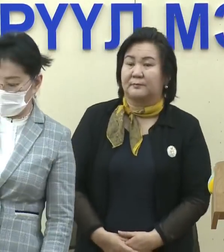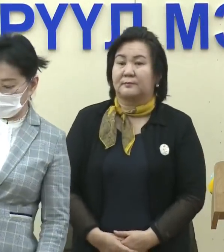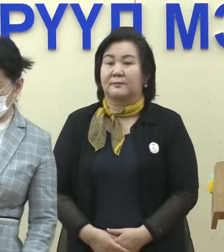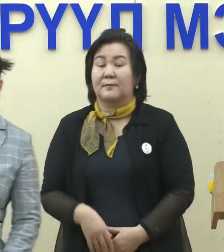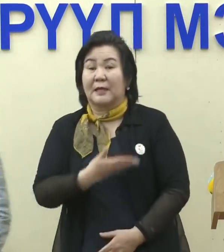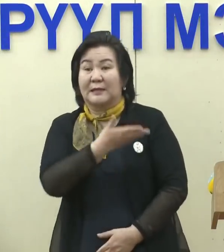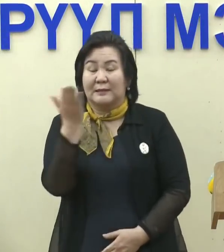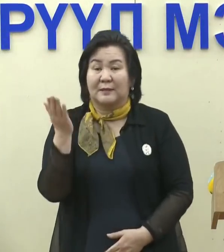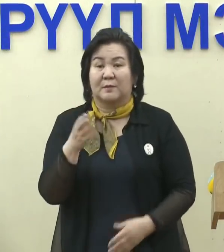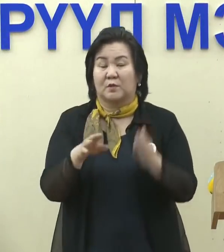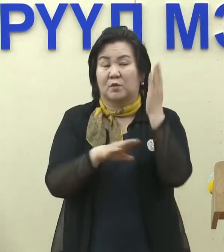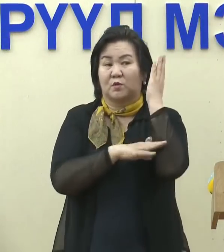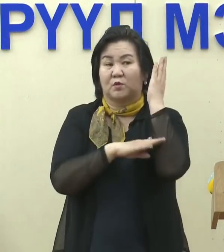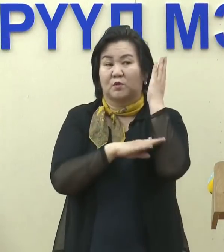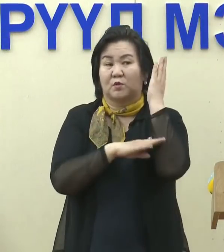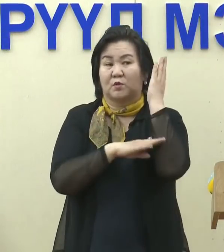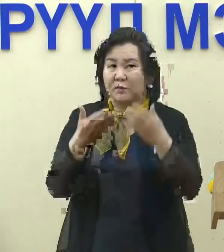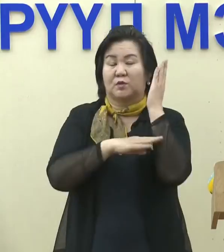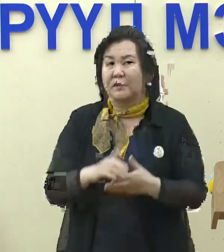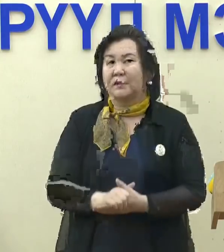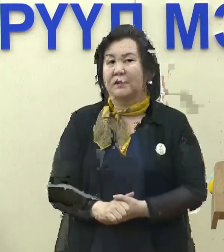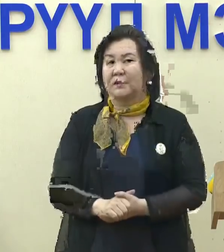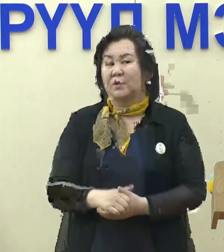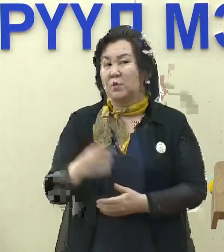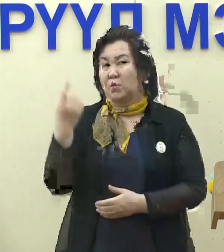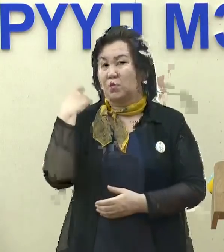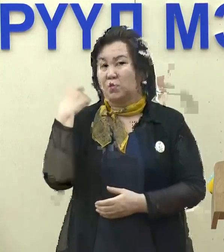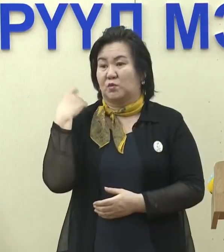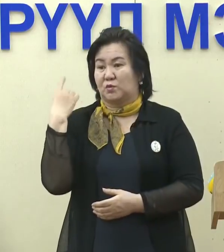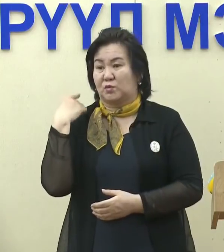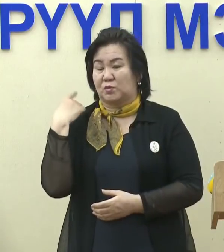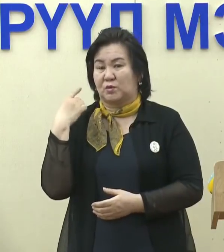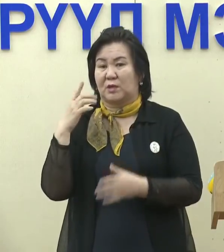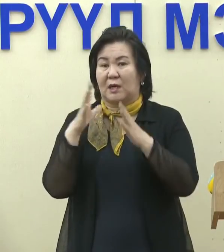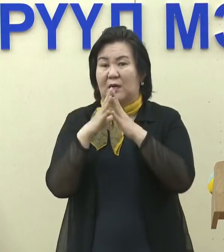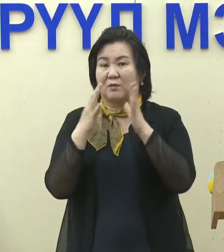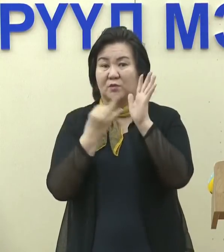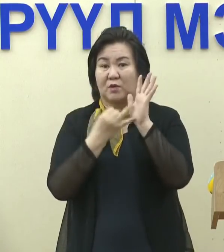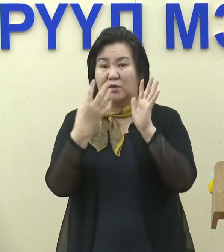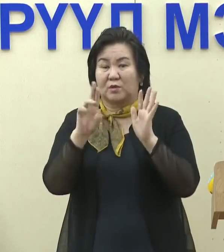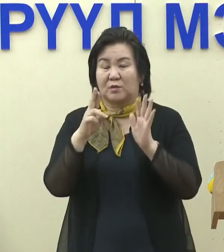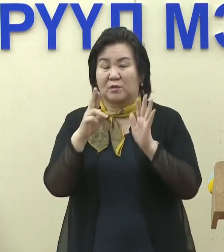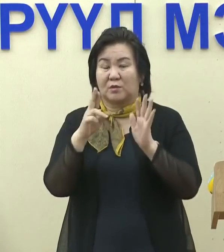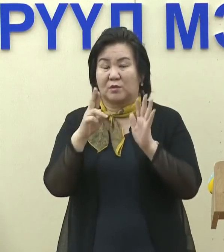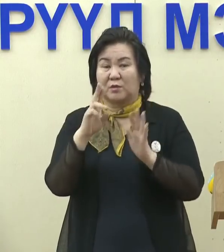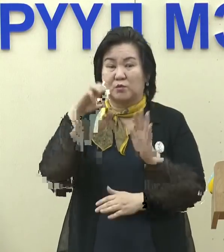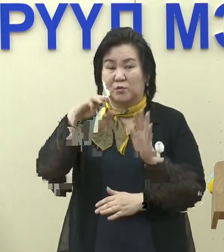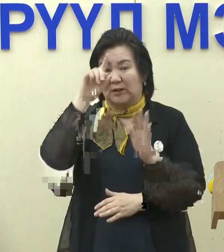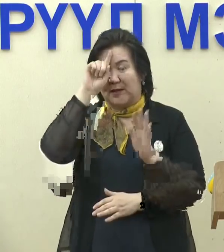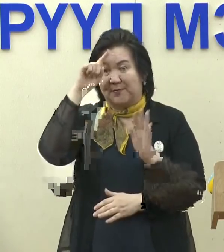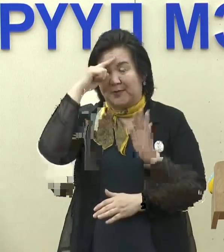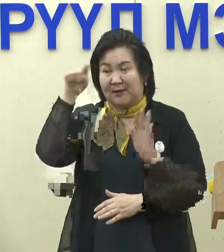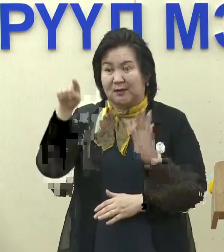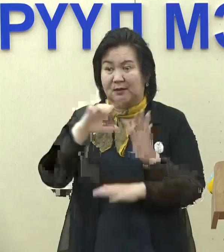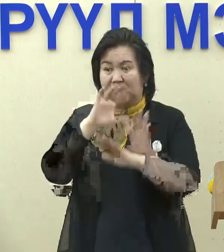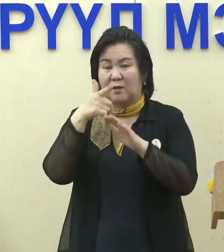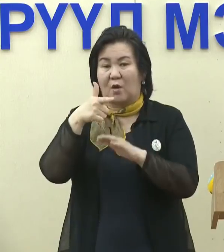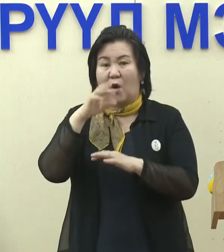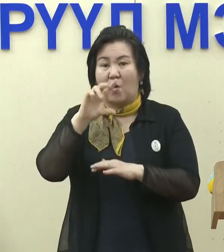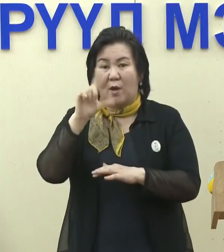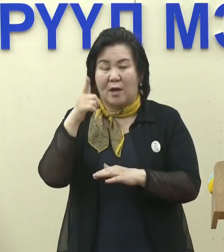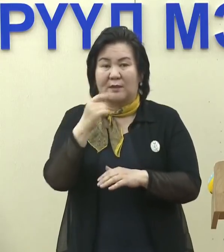За та бүхний өдрийн амрыг ирээ. За өчтөр буюу 17-нд халдвар түвшин судлын үндэсний төвд нэг, Говьлтай